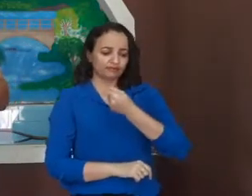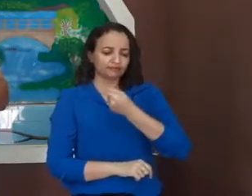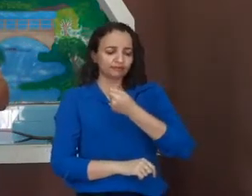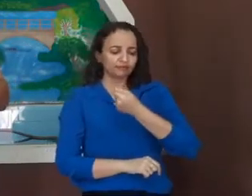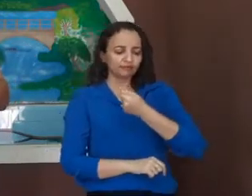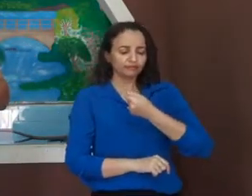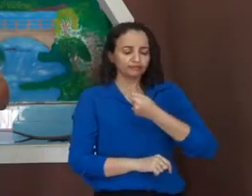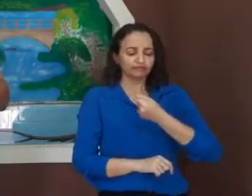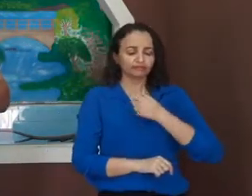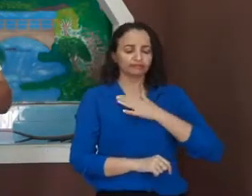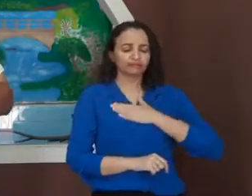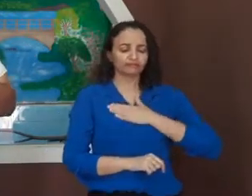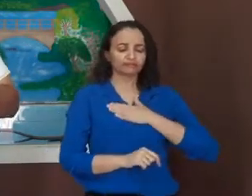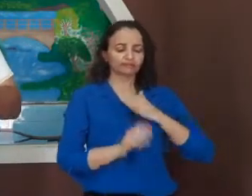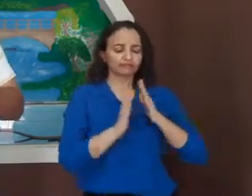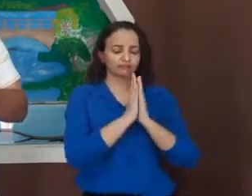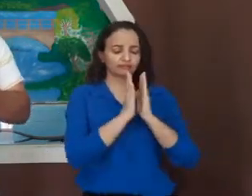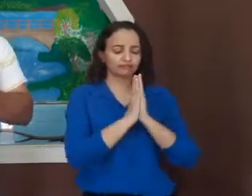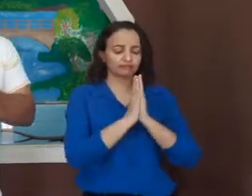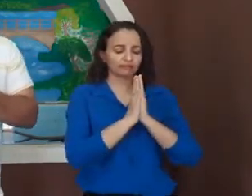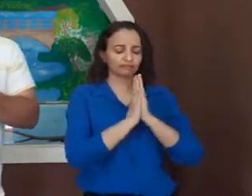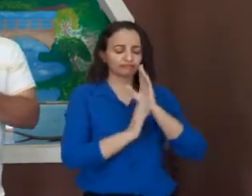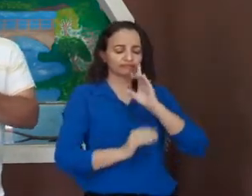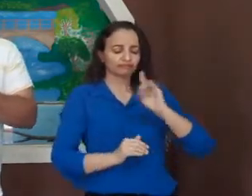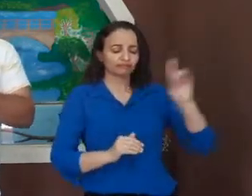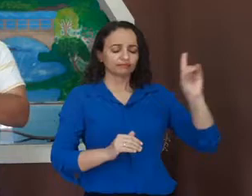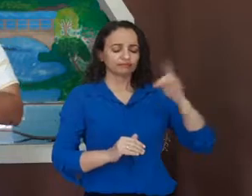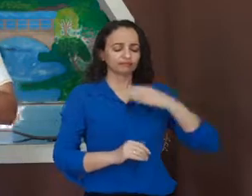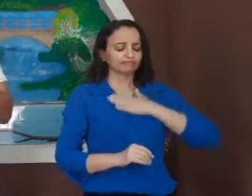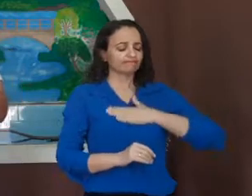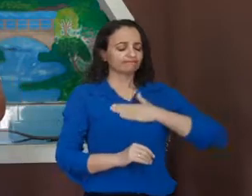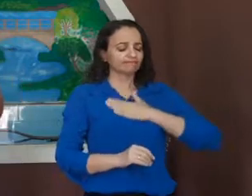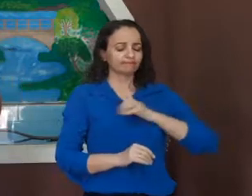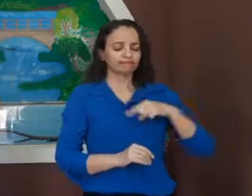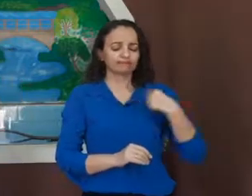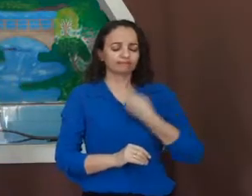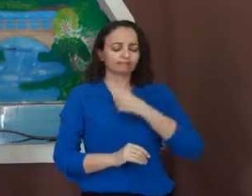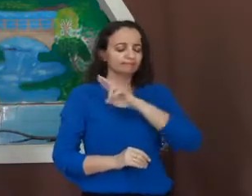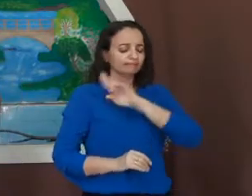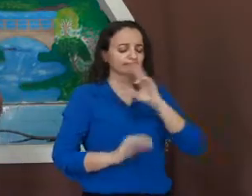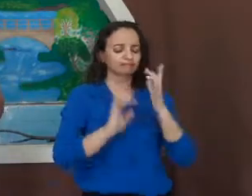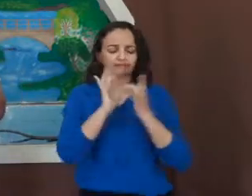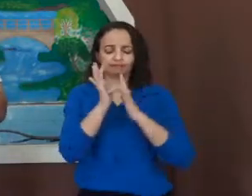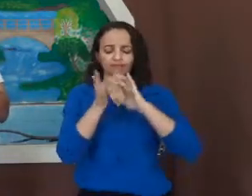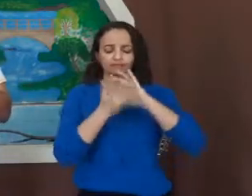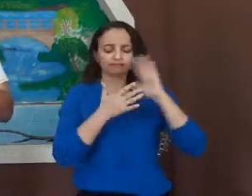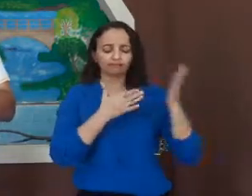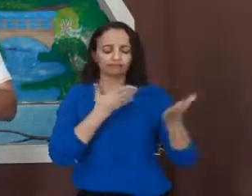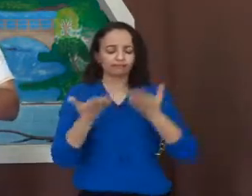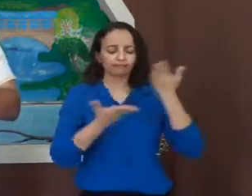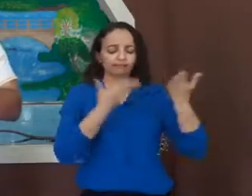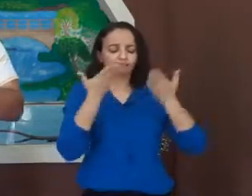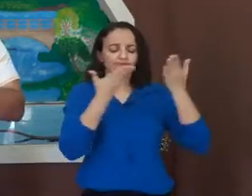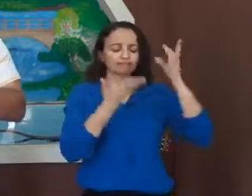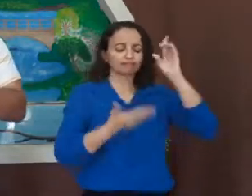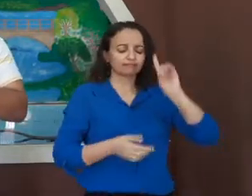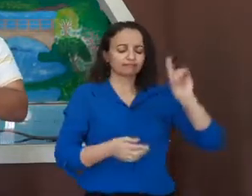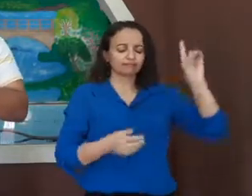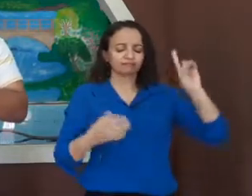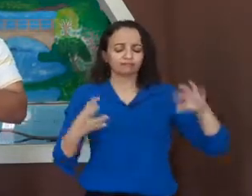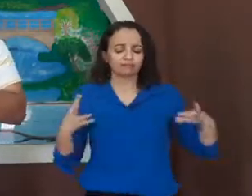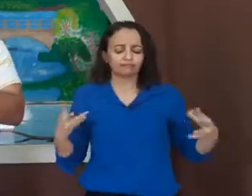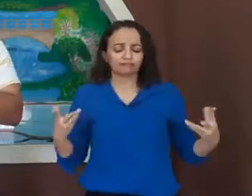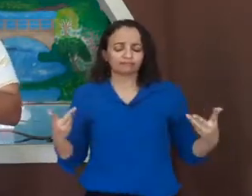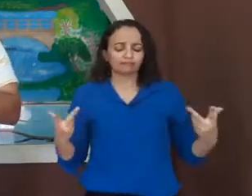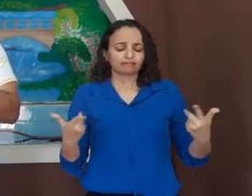querido, maravilhoso Pai, em nome de Jesus queremos te louvar, te exaltar e engrandecer o teu santo e maravilhoso nome. E aqui estamos,